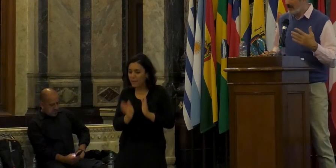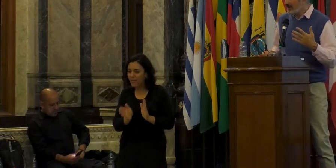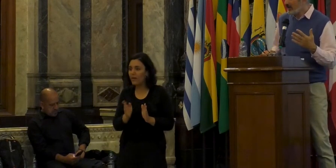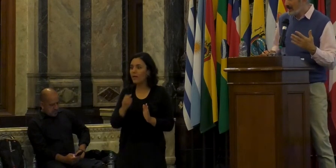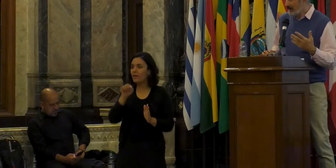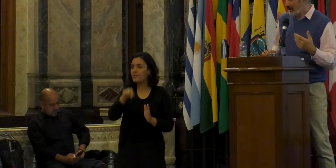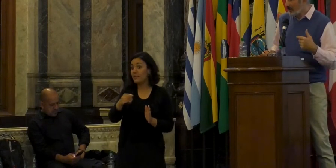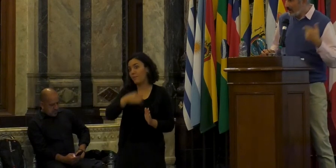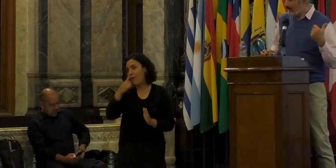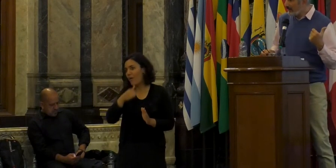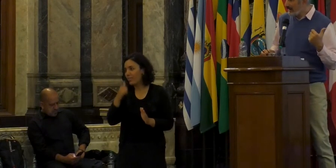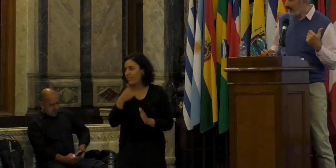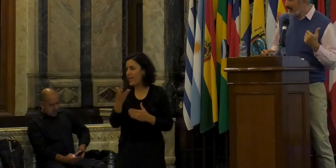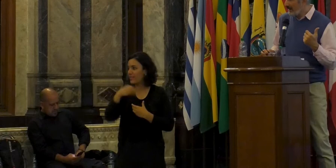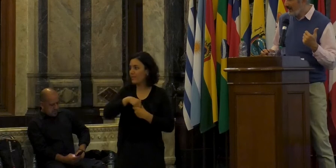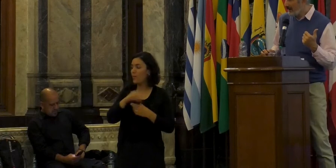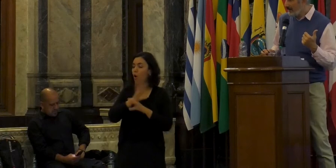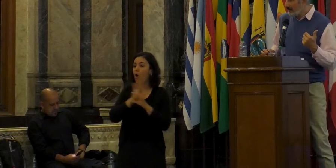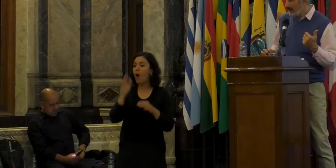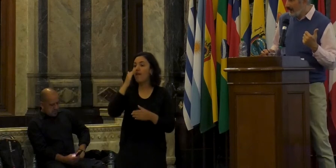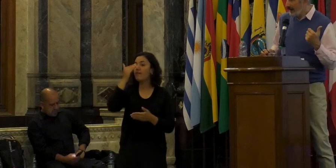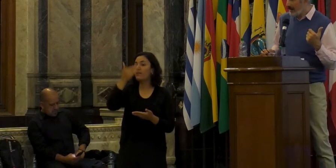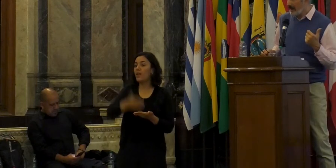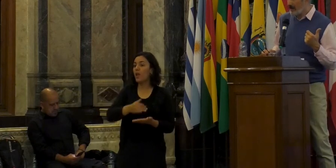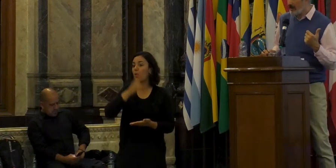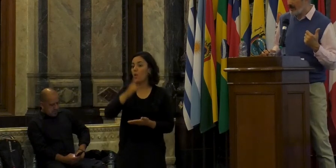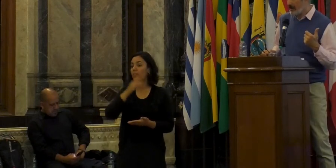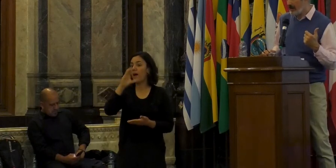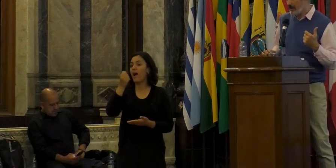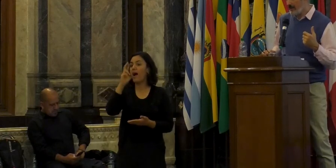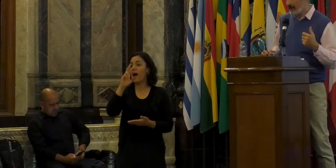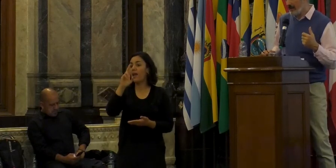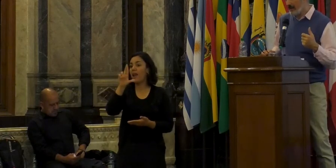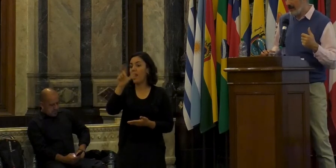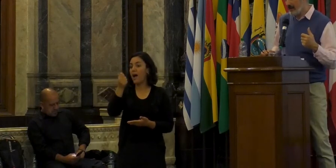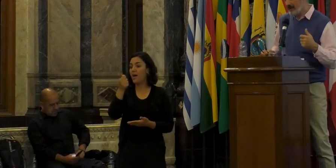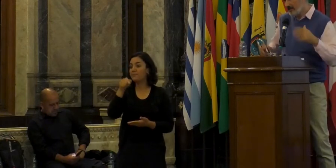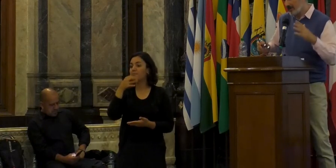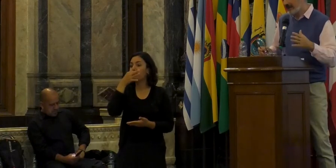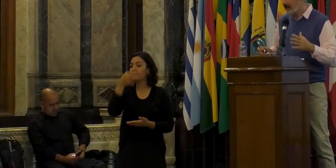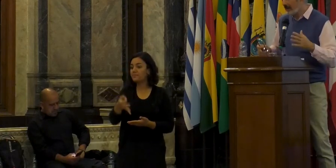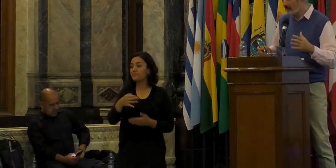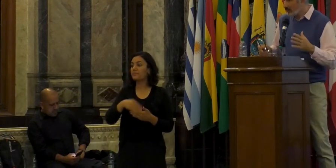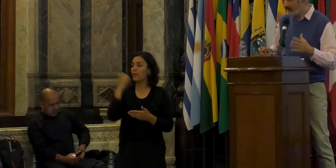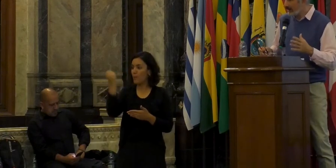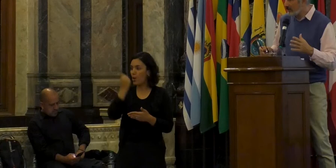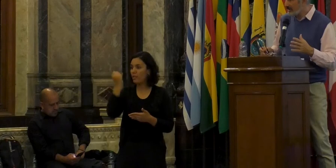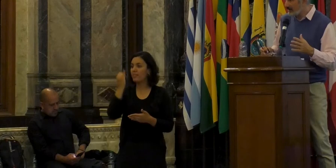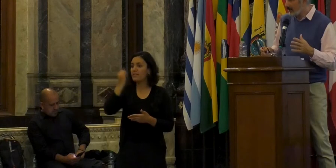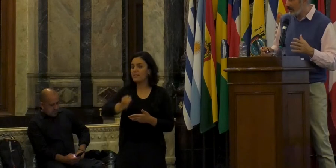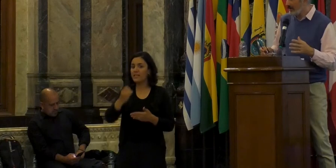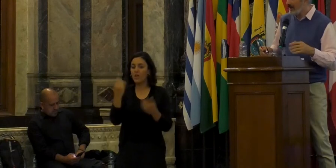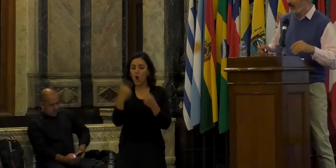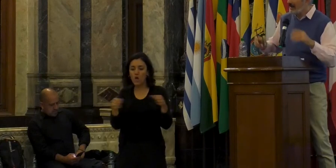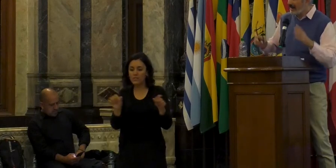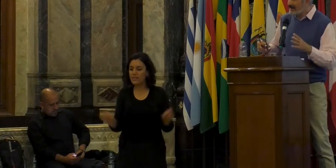O esta otra cosa que cuenta al final Carla, ¿no? Cuando dice, es importante que las cosas tengan un